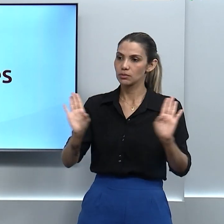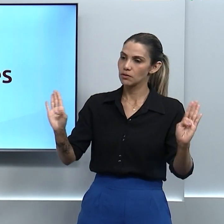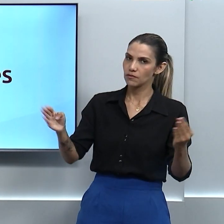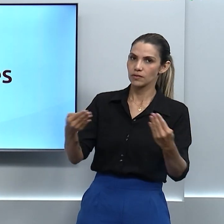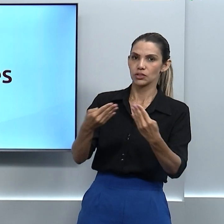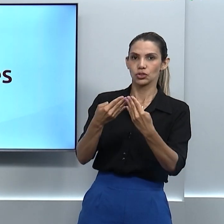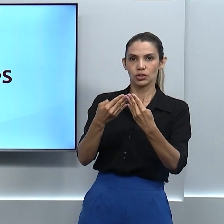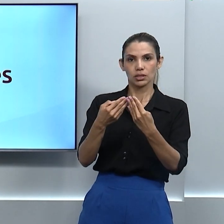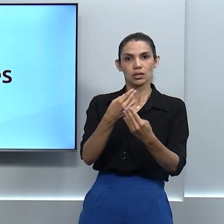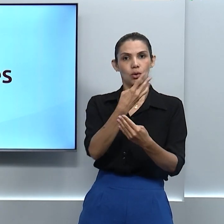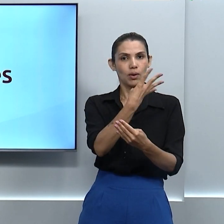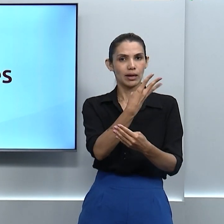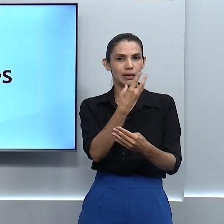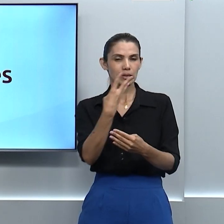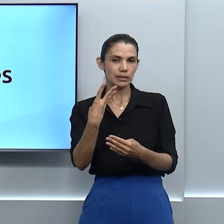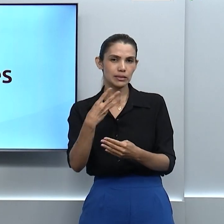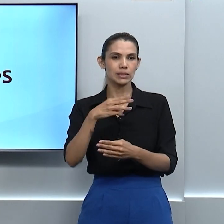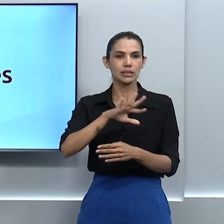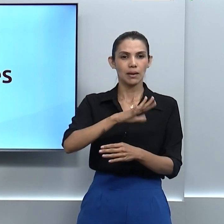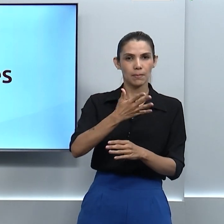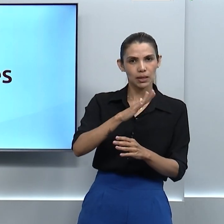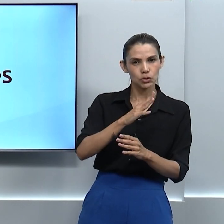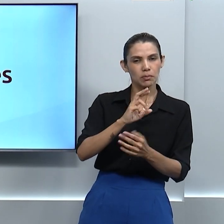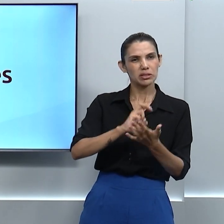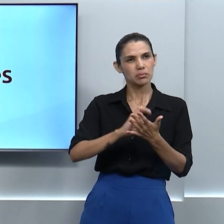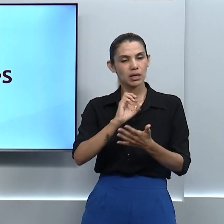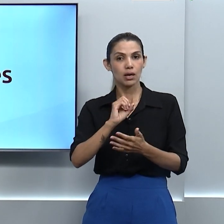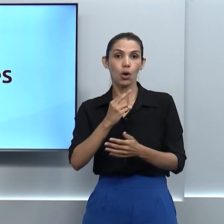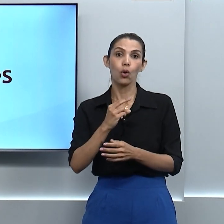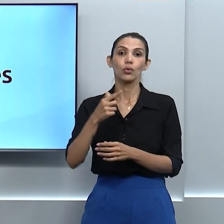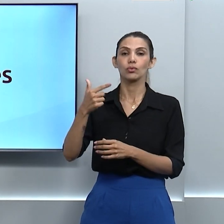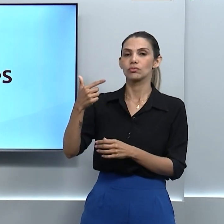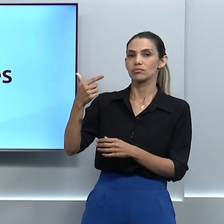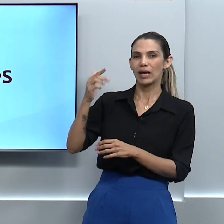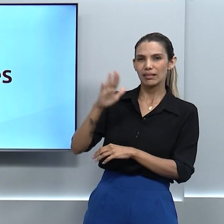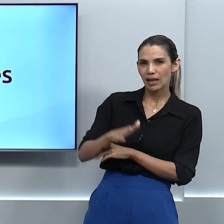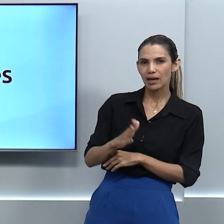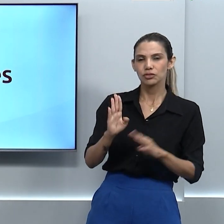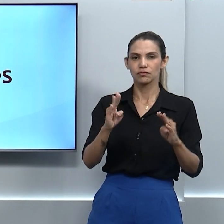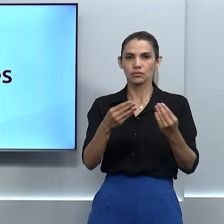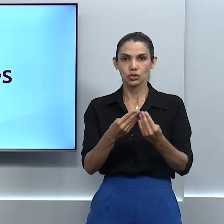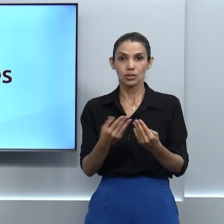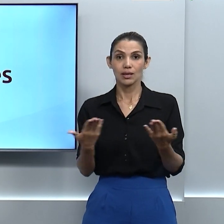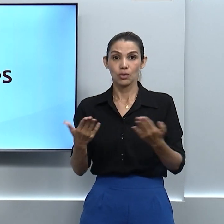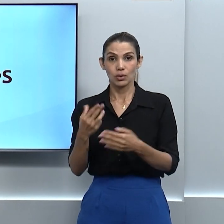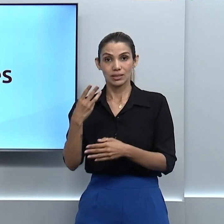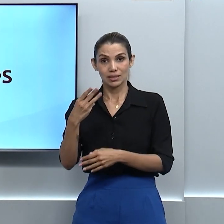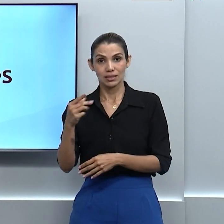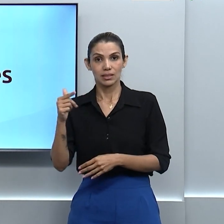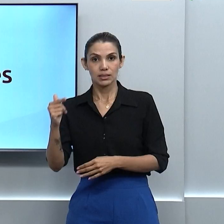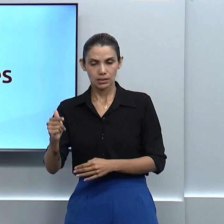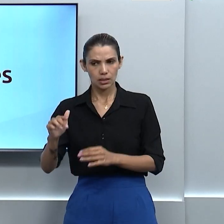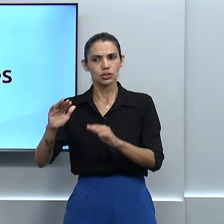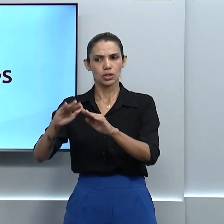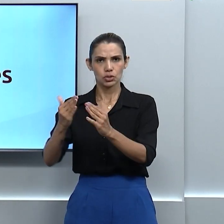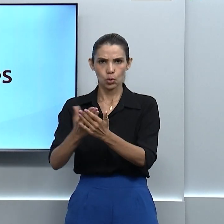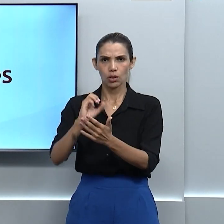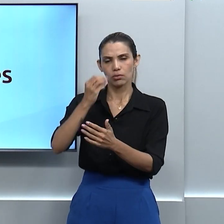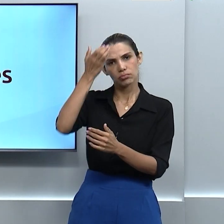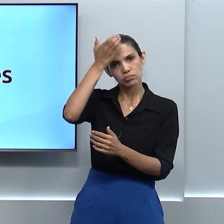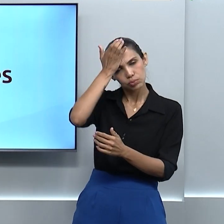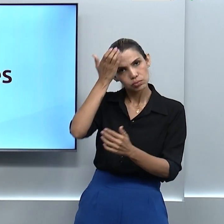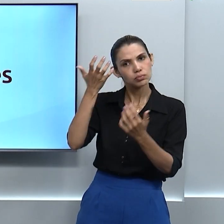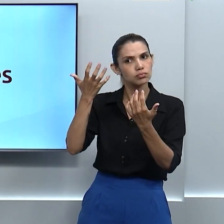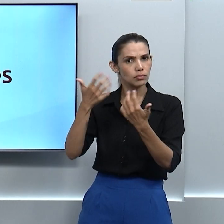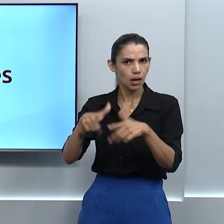paralisação parcial e 37 têm atividades normais, por enquanto, né, nesse primeiro dia de greve. E de acordo com a pasta,